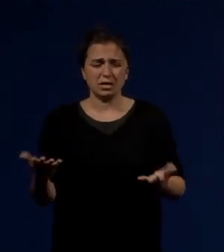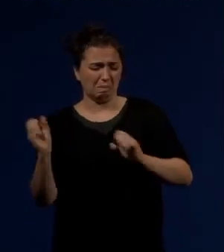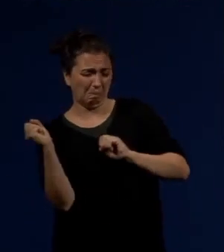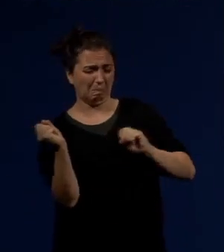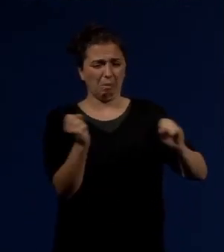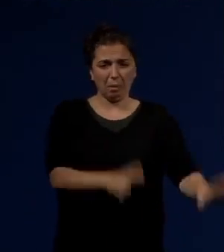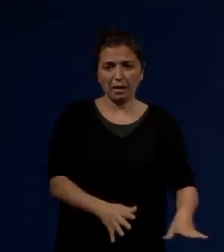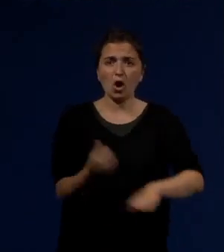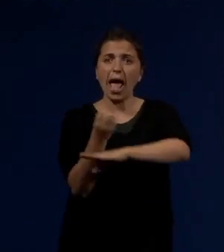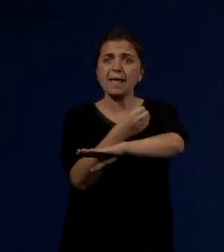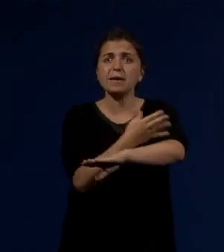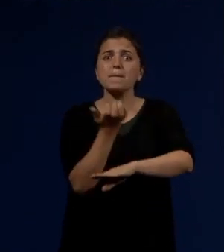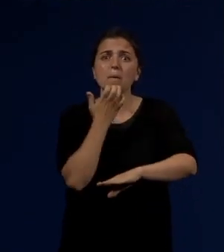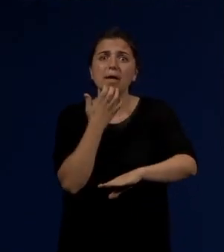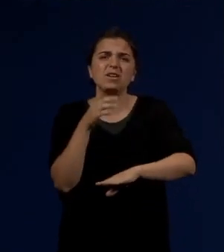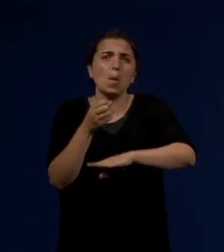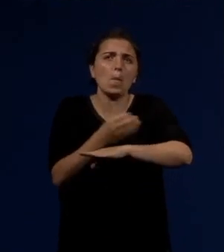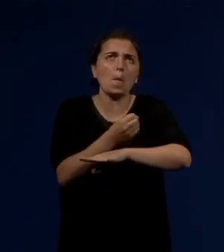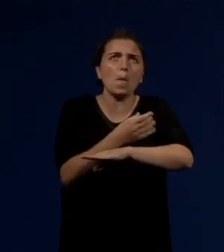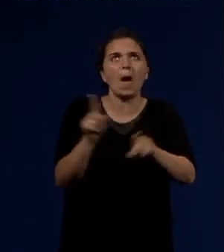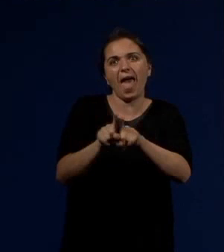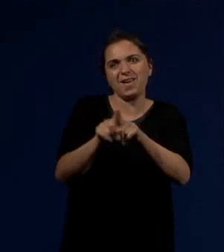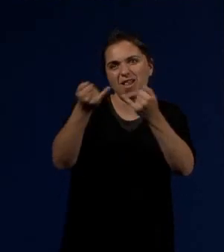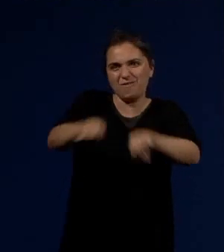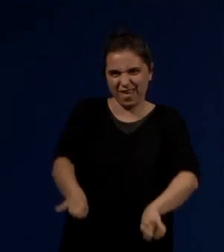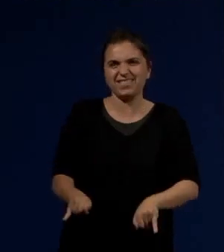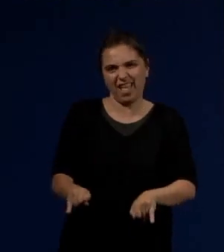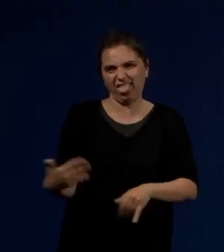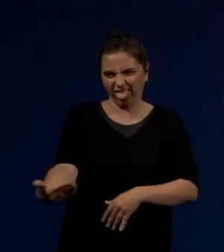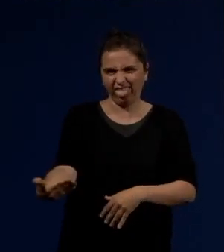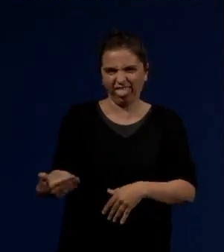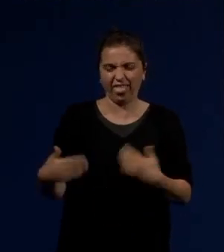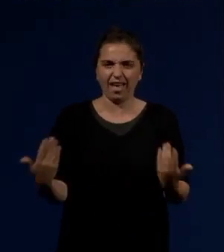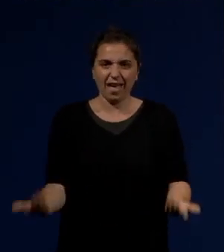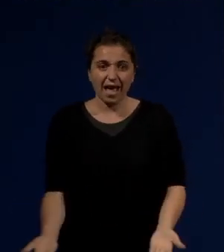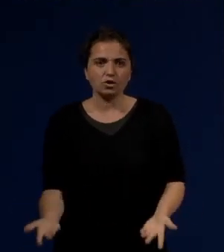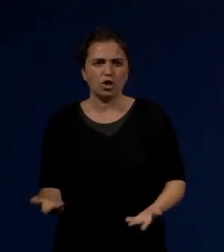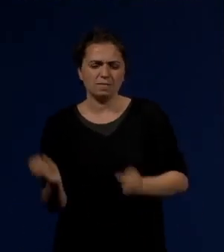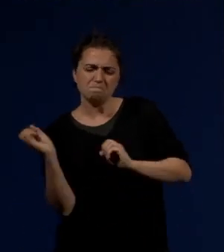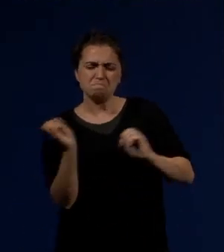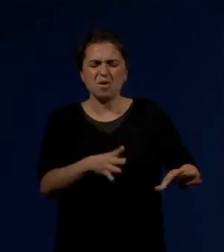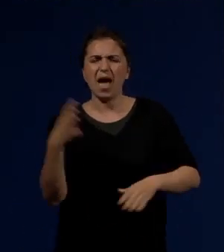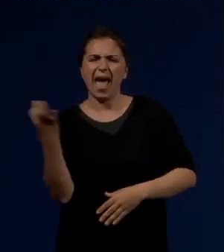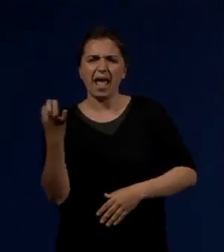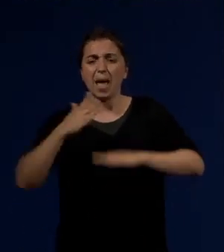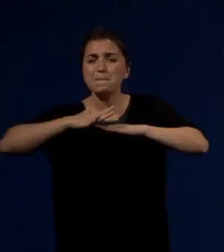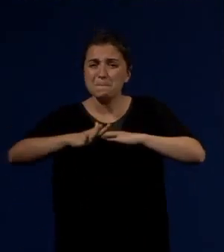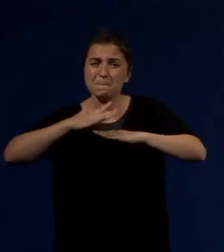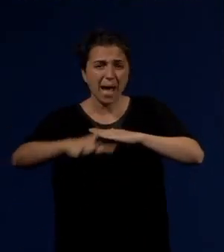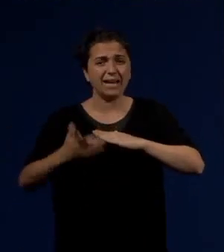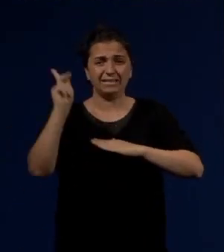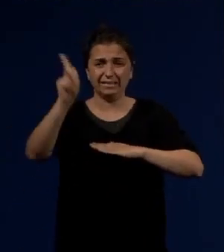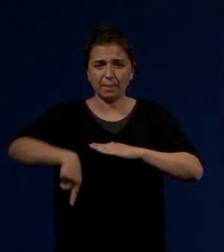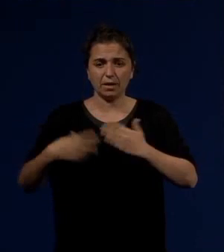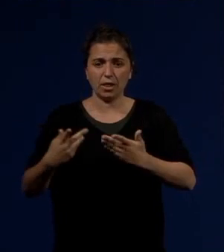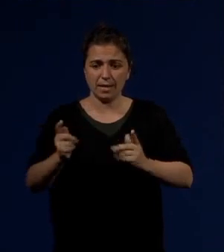O FEBE parece o tren chuchú das festas, coa diferencia que o tren chuchú é un pouco máis alegre. Teñen abandonado o noso mar. Danos